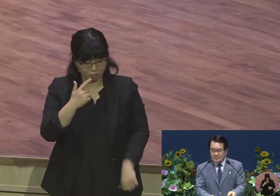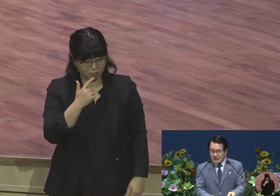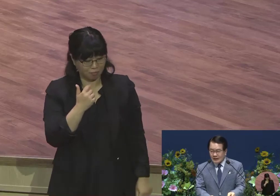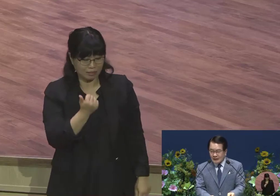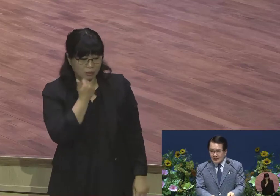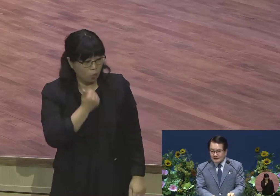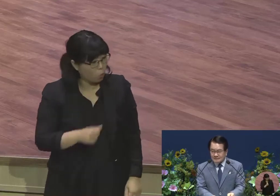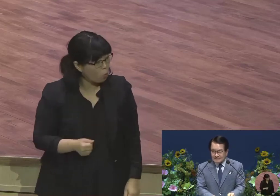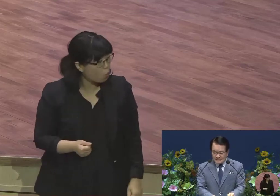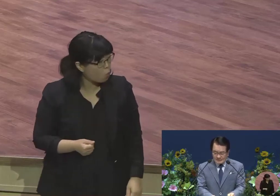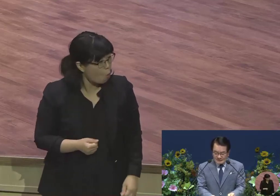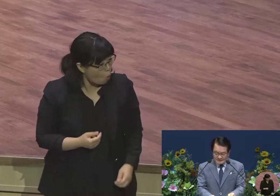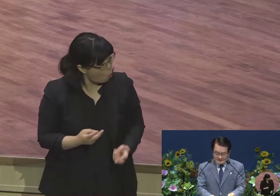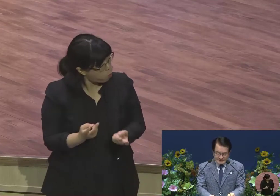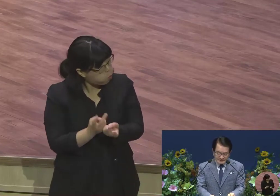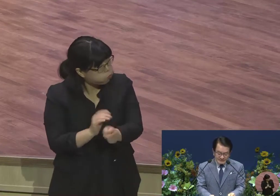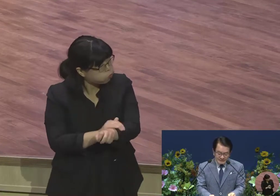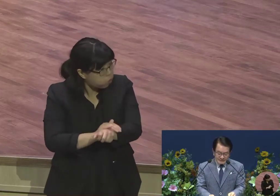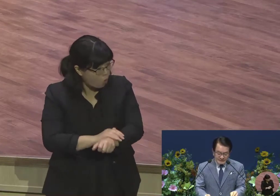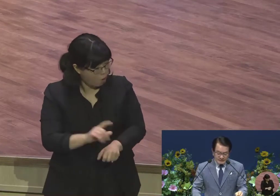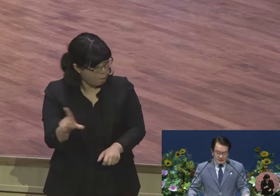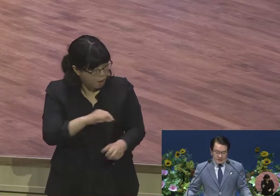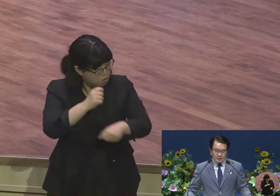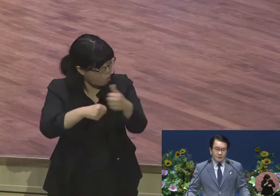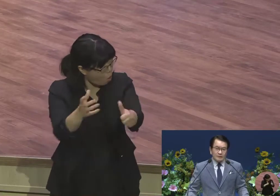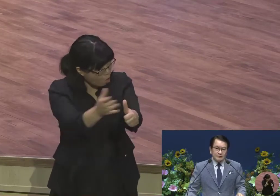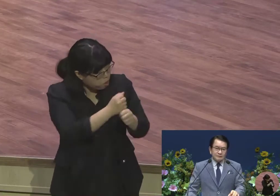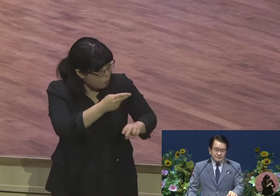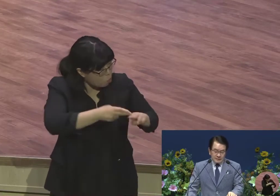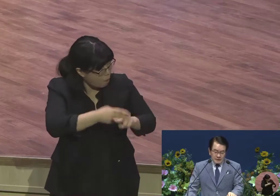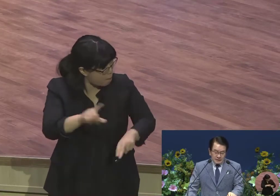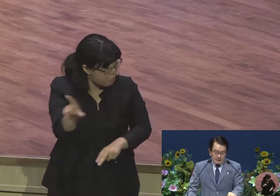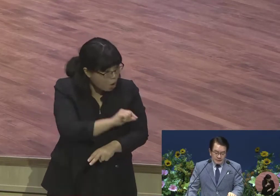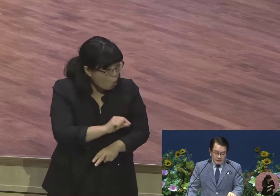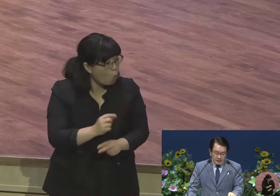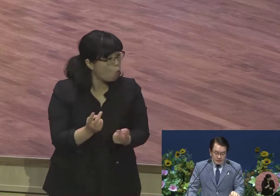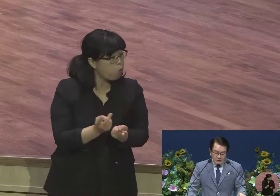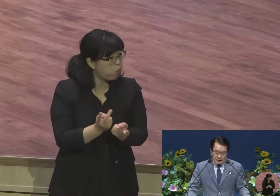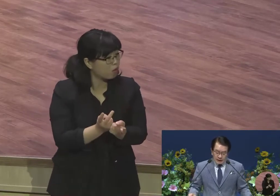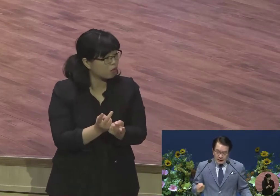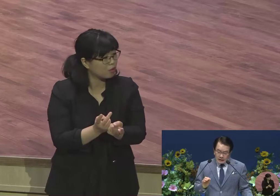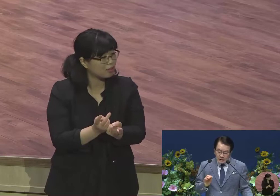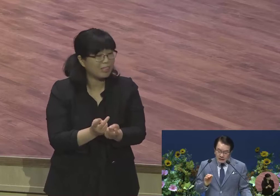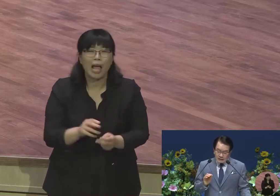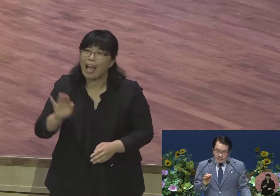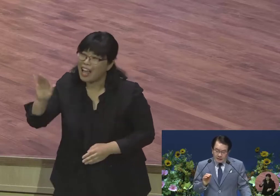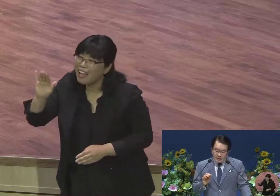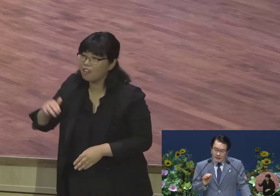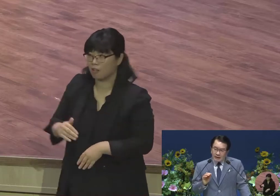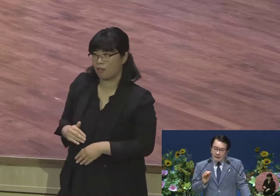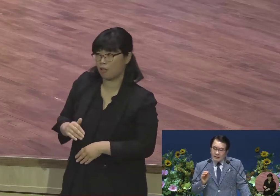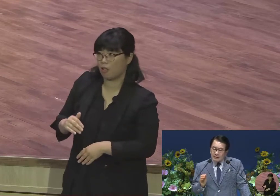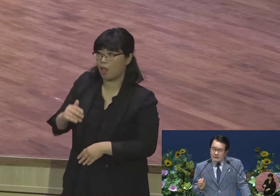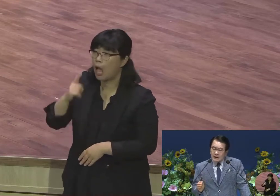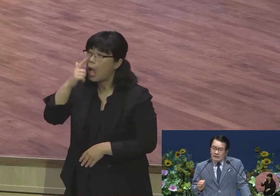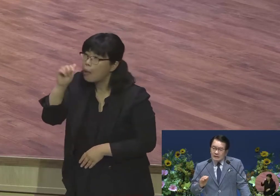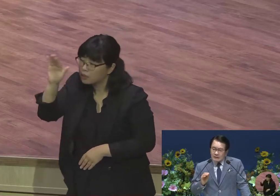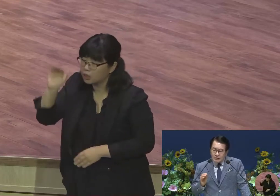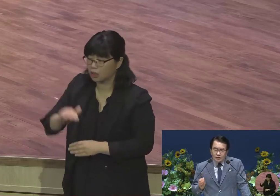완전 범죄라 어떻게 보면 리부가는 하나님의